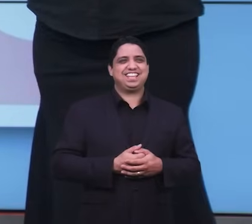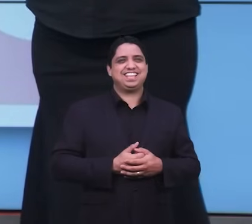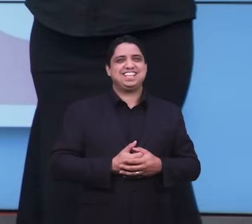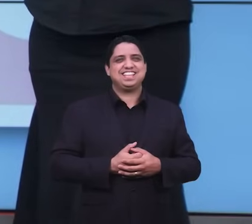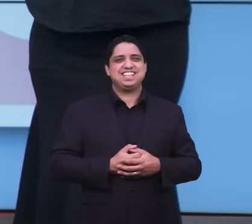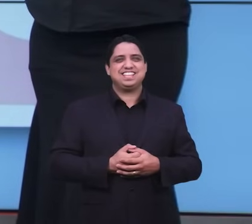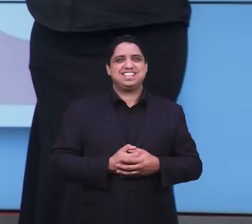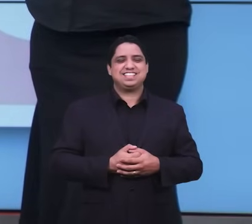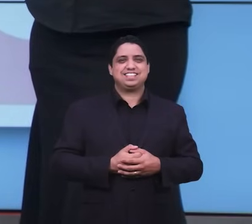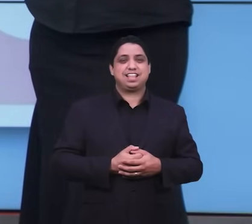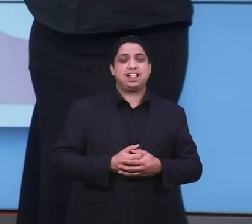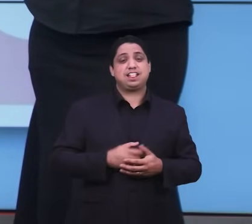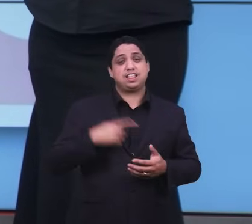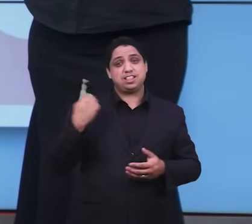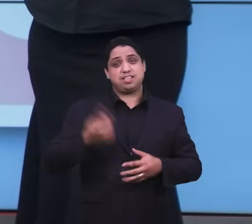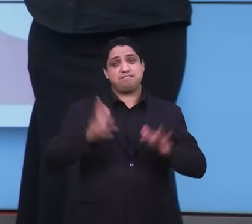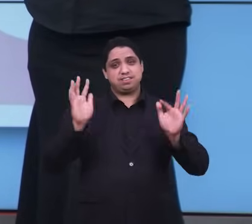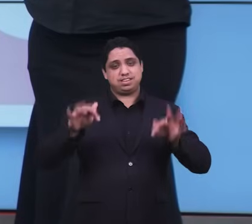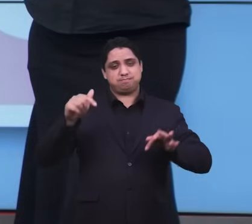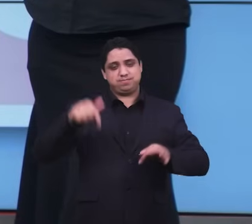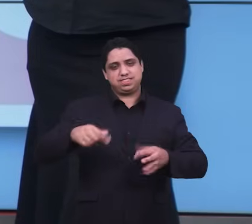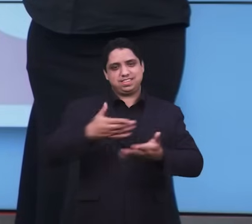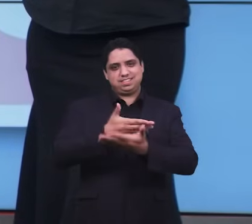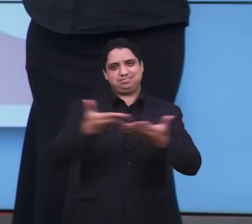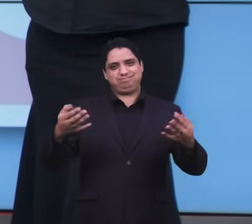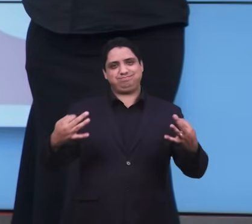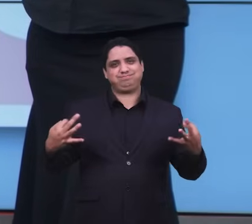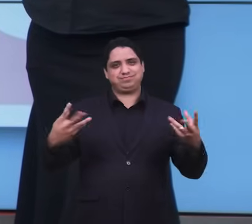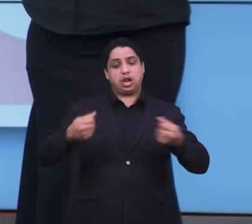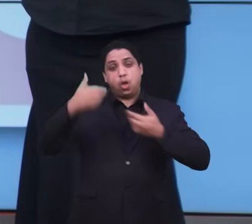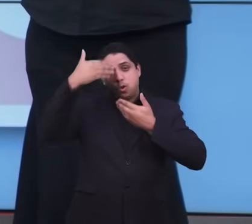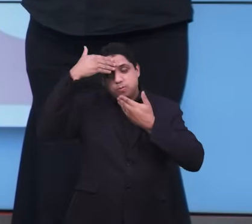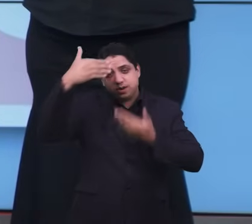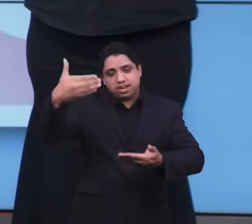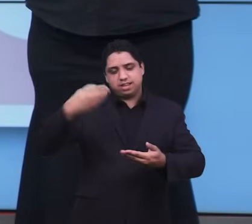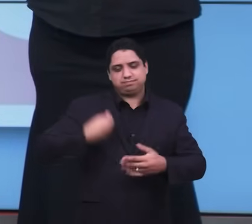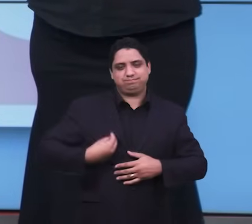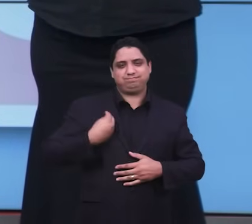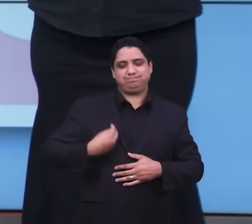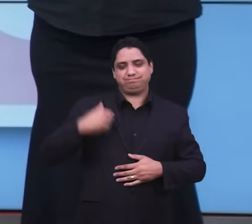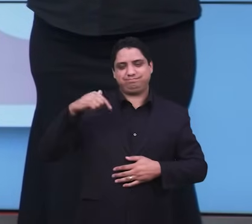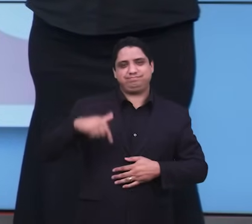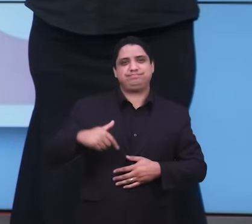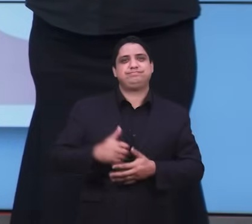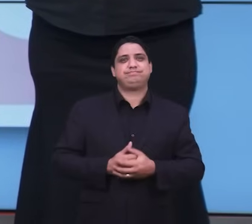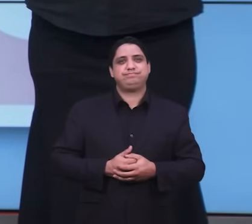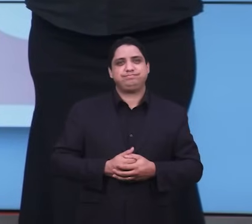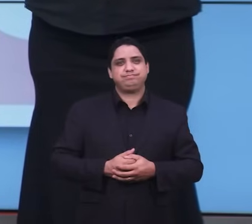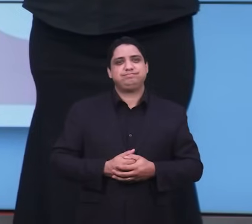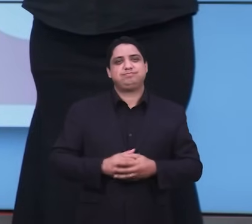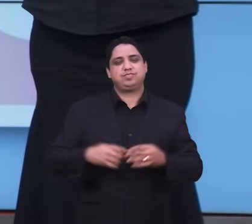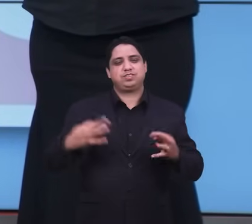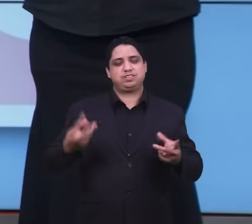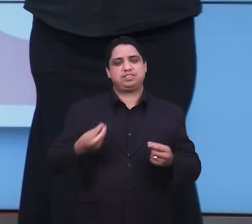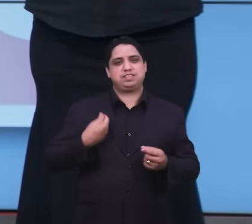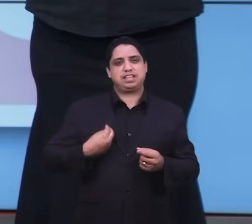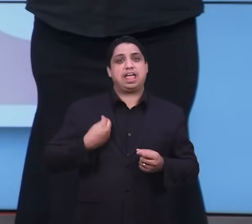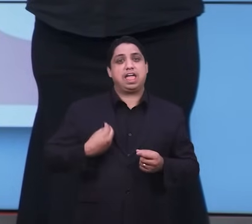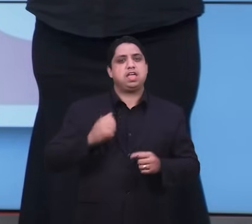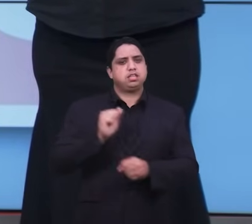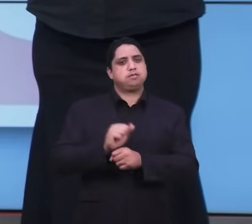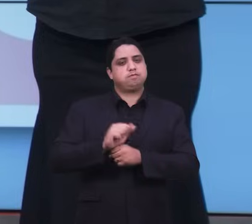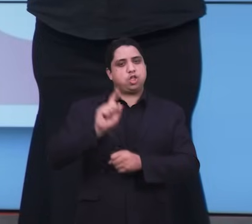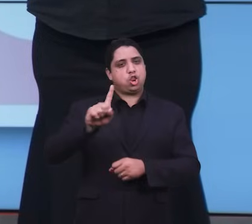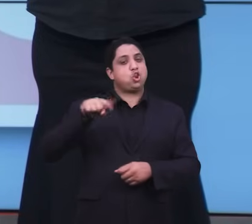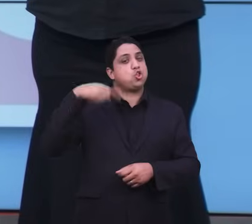Exatamente. Não, então nós nos despedimos de todos vocês. Obrigada pela participação, estiveram conosco e